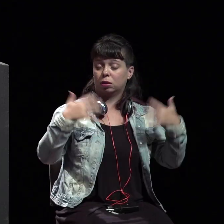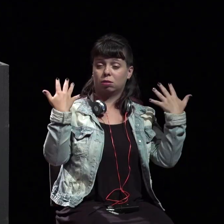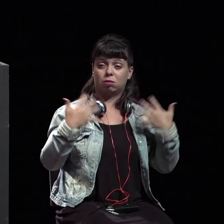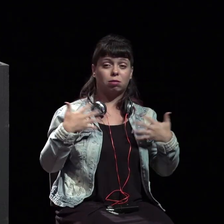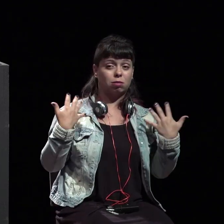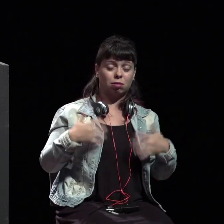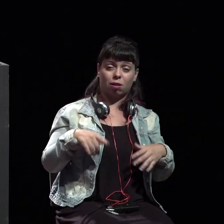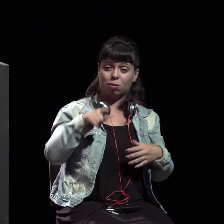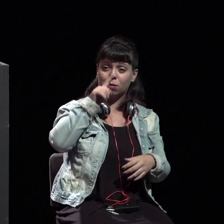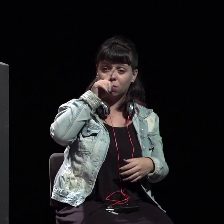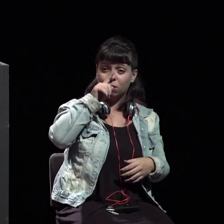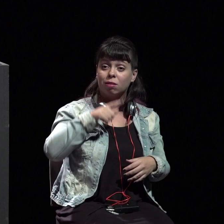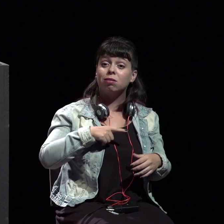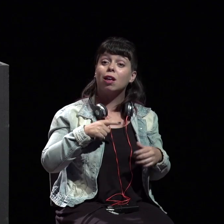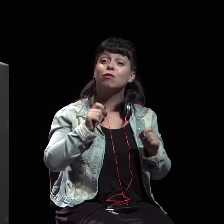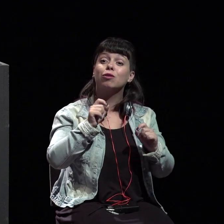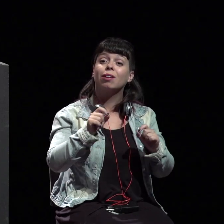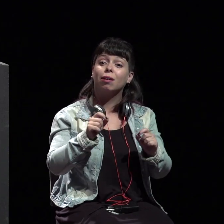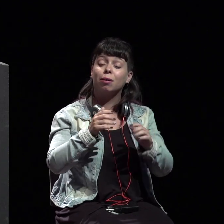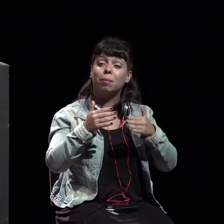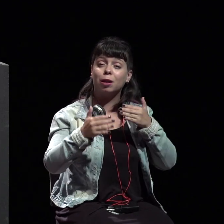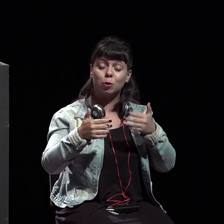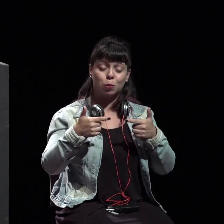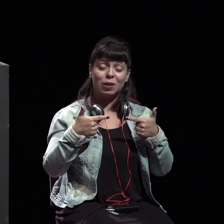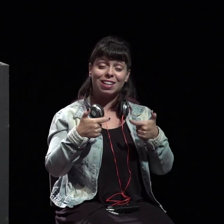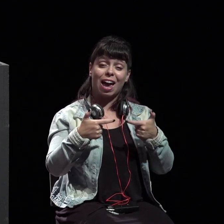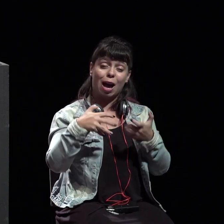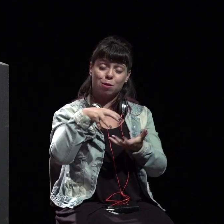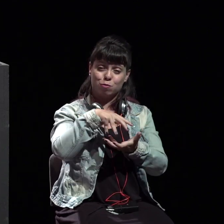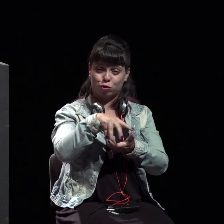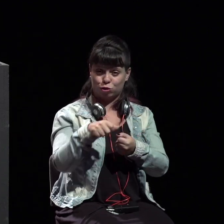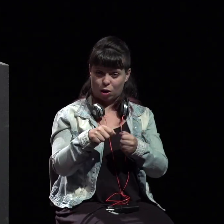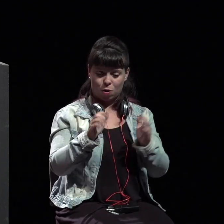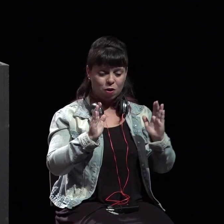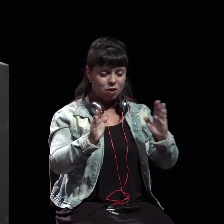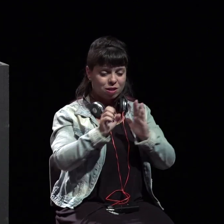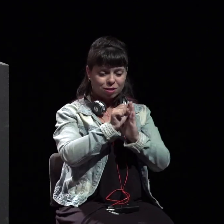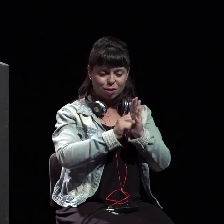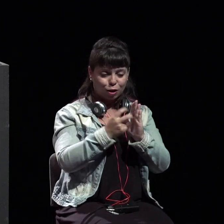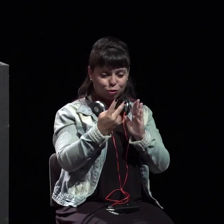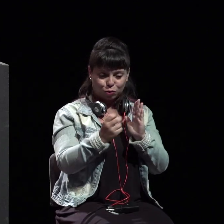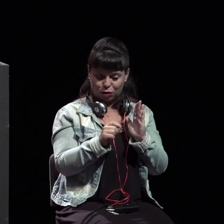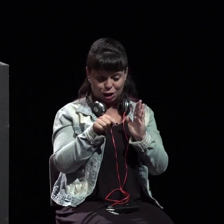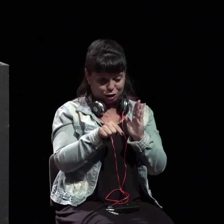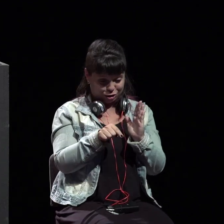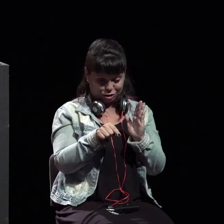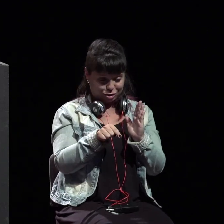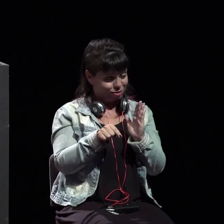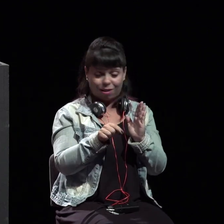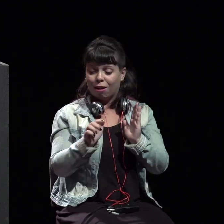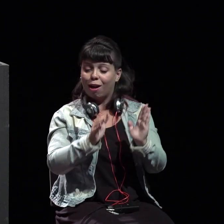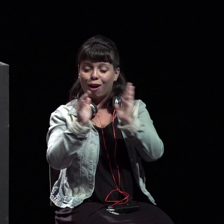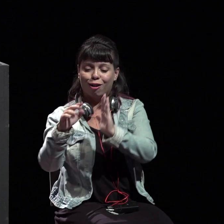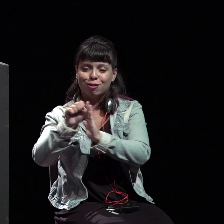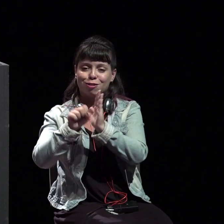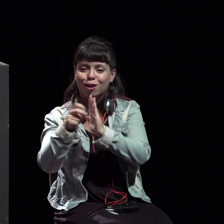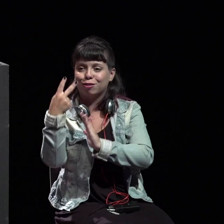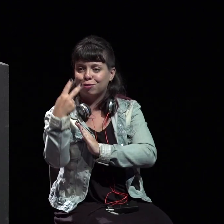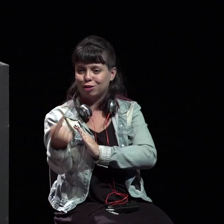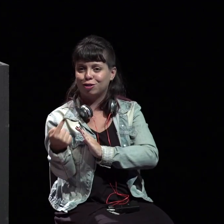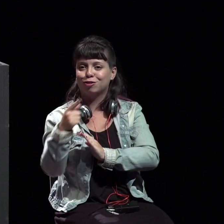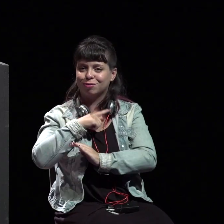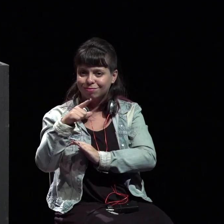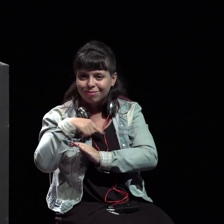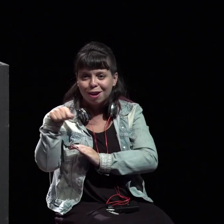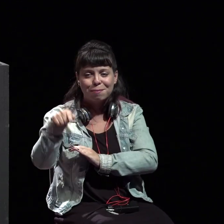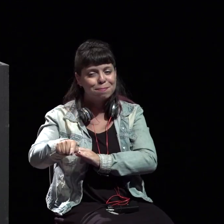com as duas grandes guerras mundiais. Não é preciso a gente voltar no século XX, a gente está vendo novamente ao XXI o retorno, né?